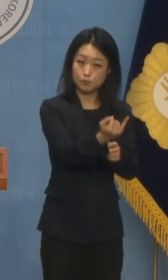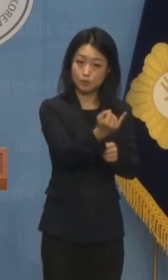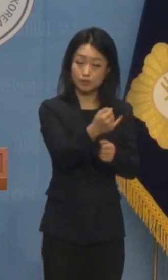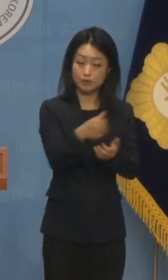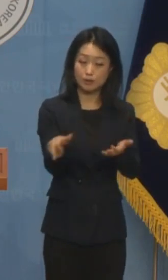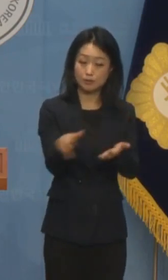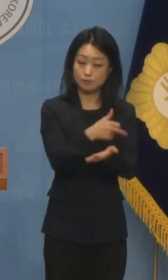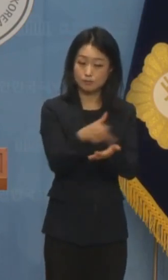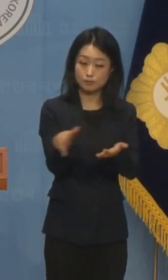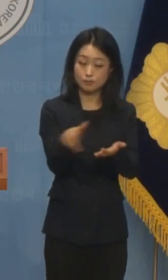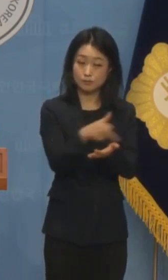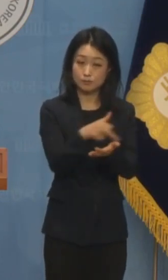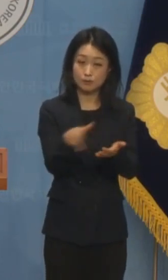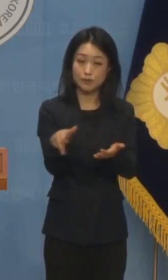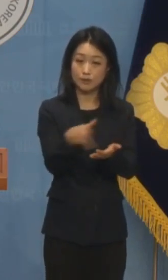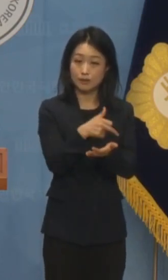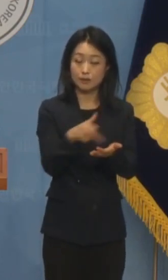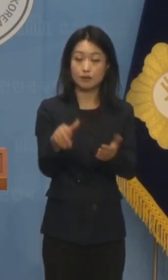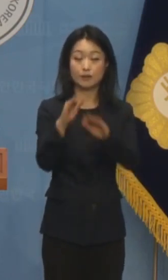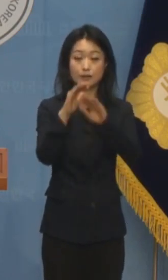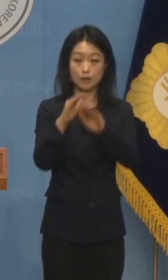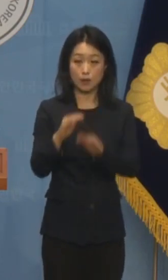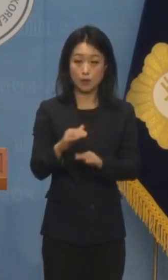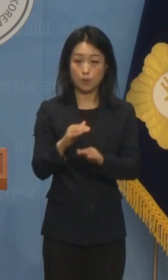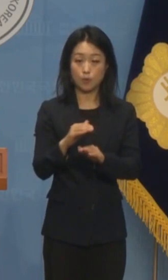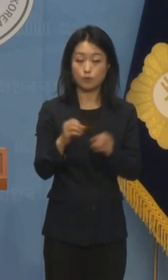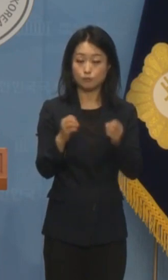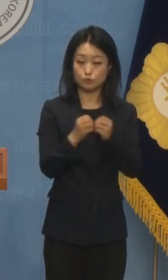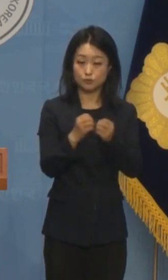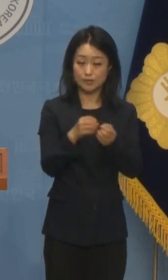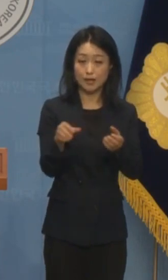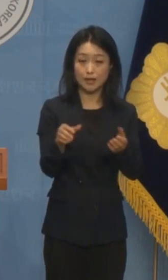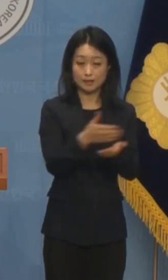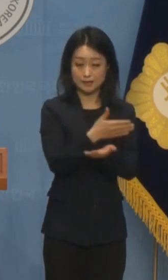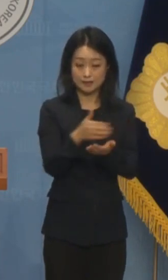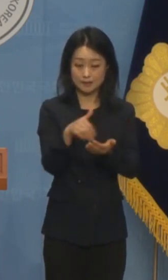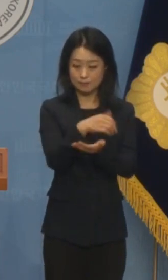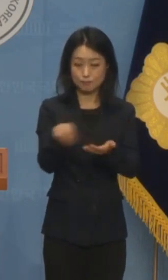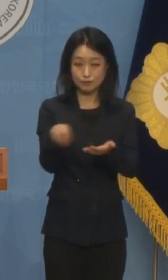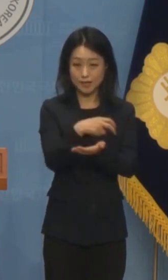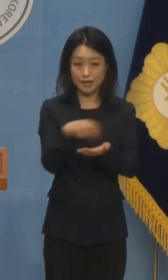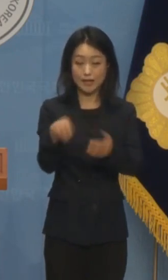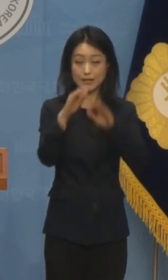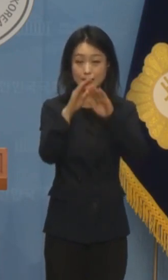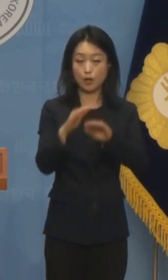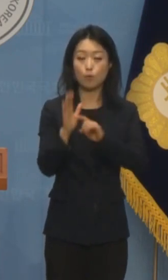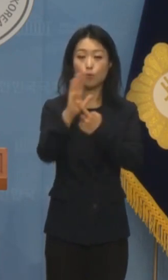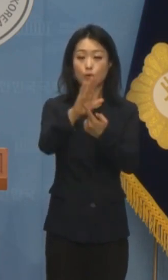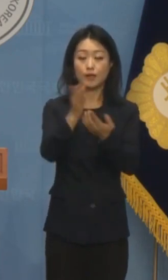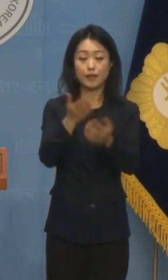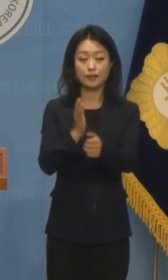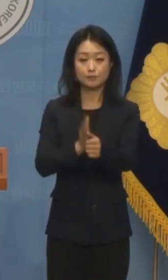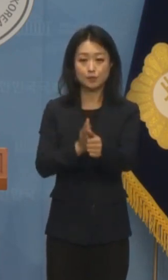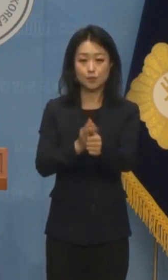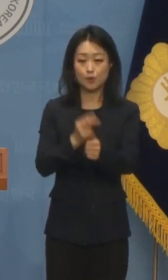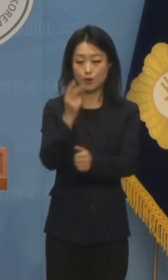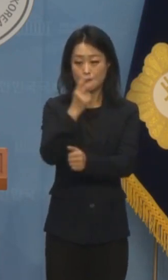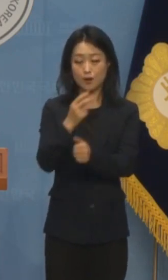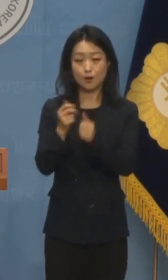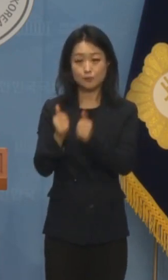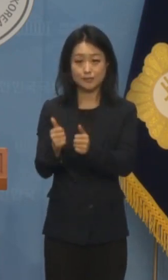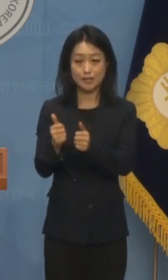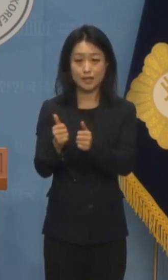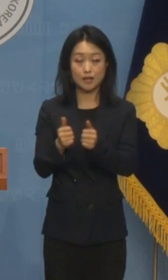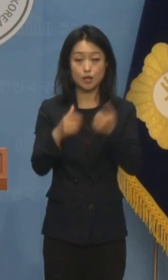받았다던 수백건의 카톡과 문자 메시지도 공개하십시오 검사도